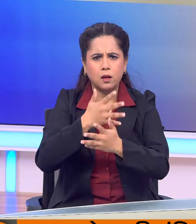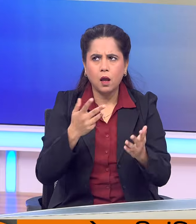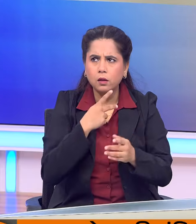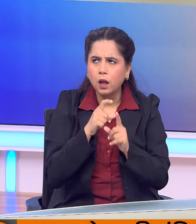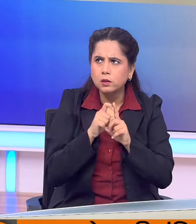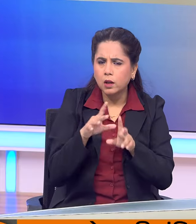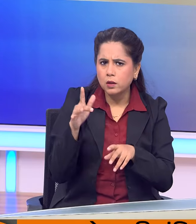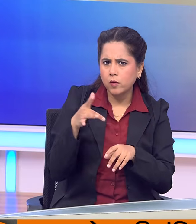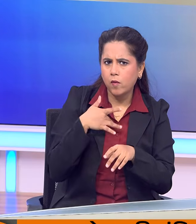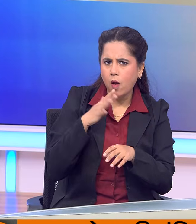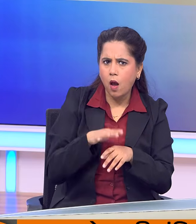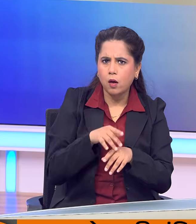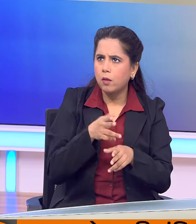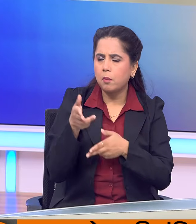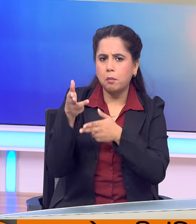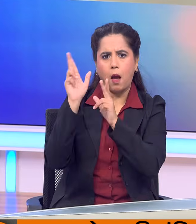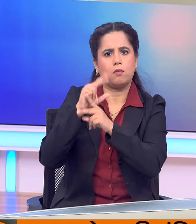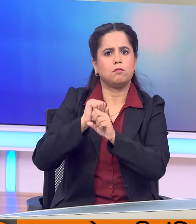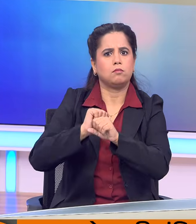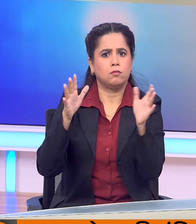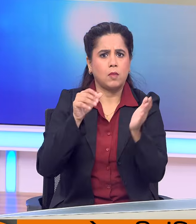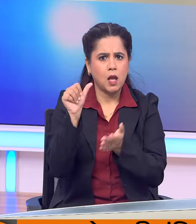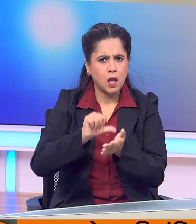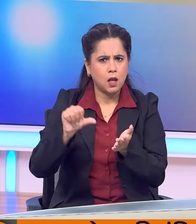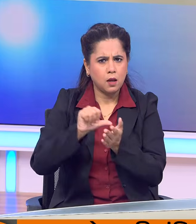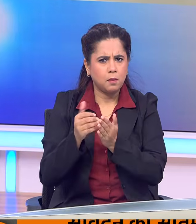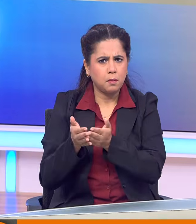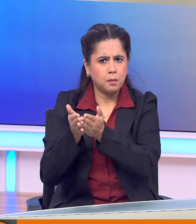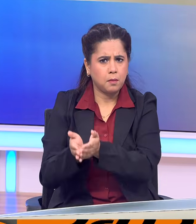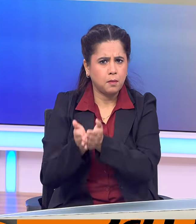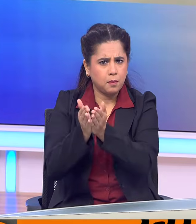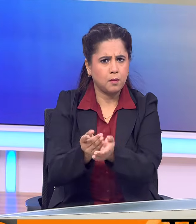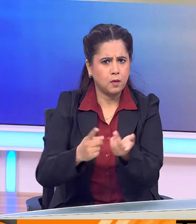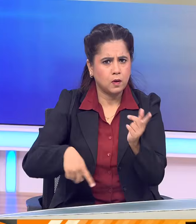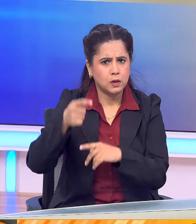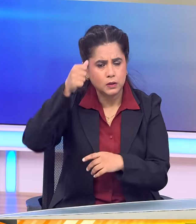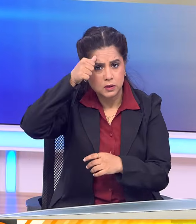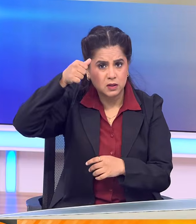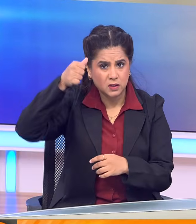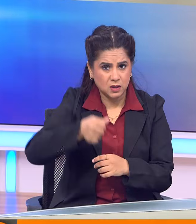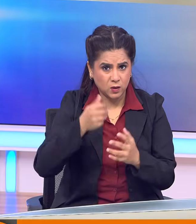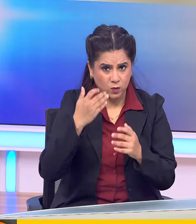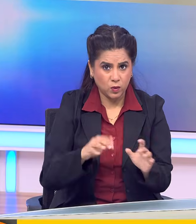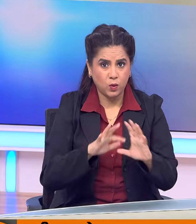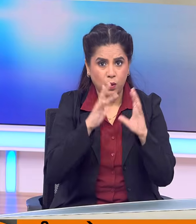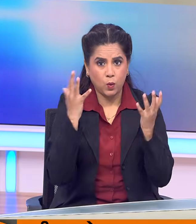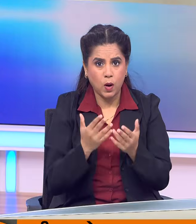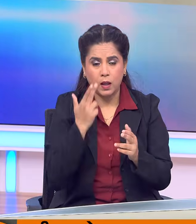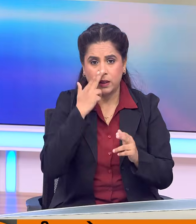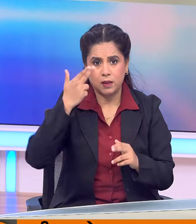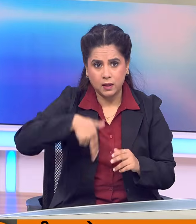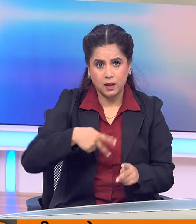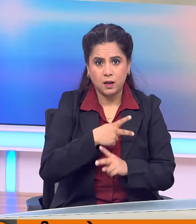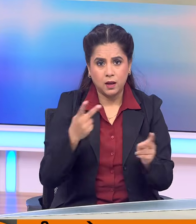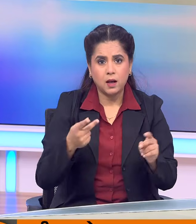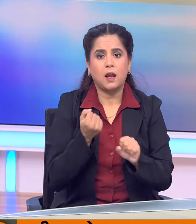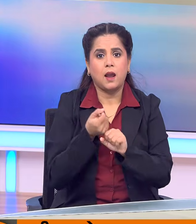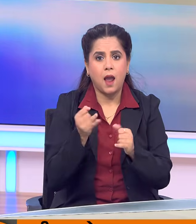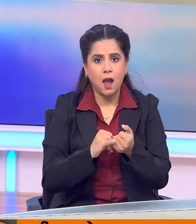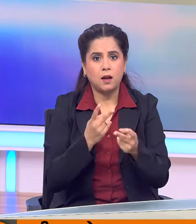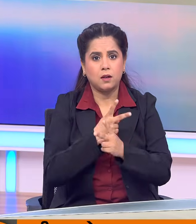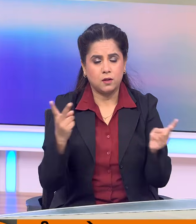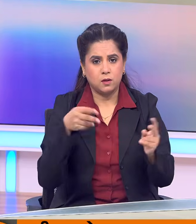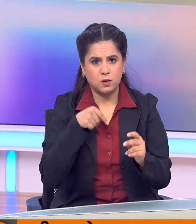थे। अमेरिका का आरोप है कि ईरान हुर्मुज जलडमरू मध्य पर दबाव बनाकर वैश्विक तेल और गैस आपूर्ति